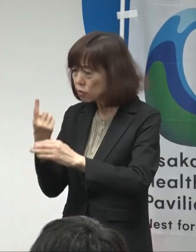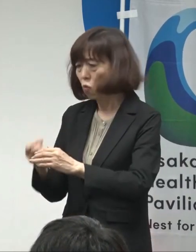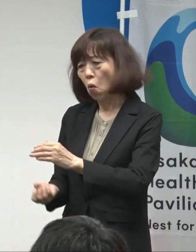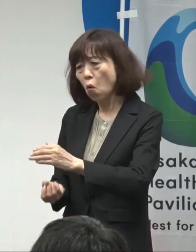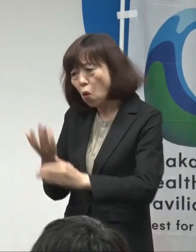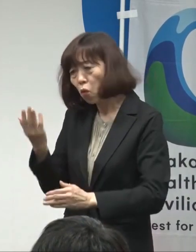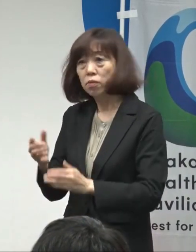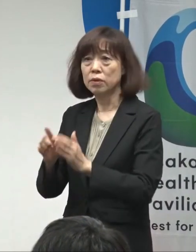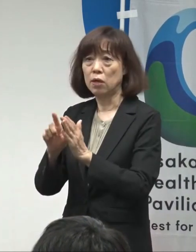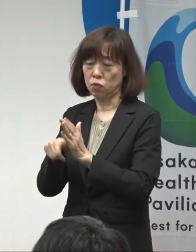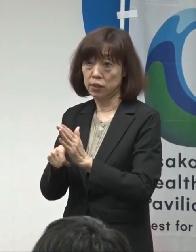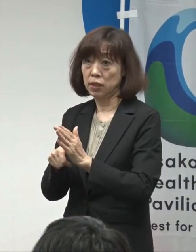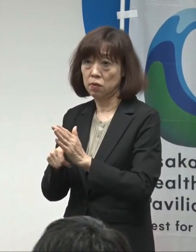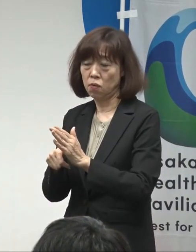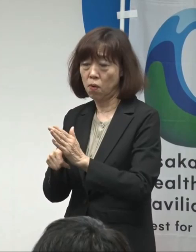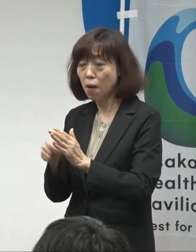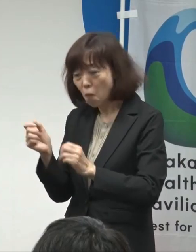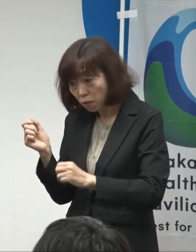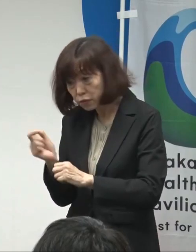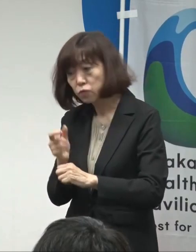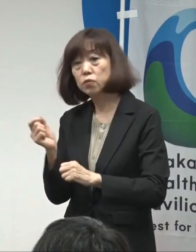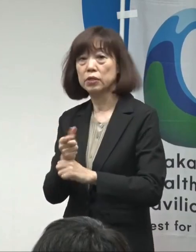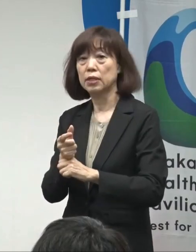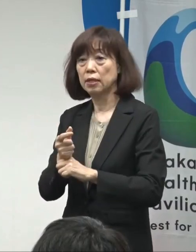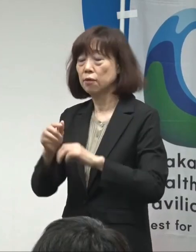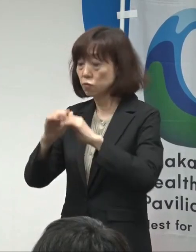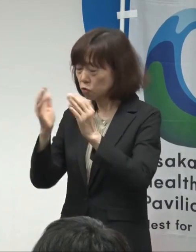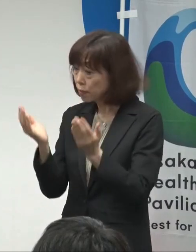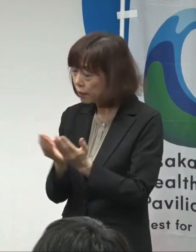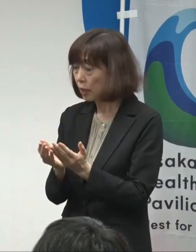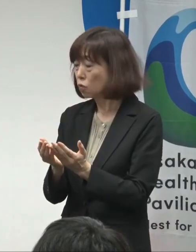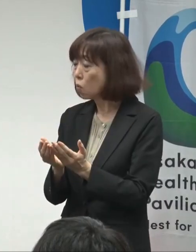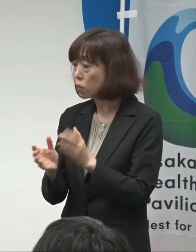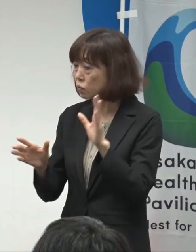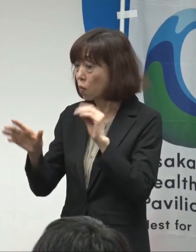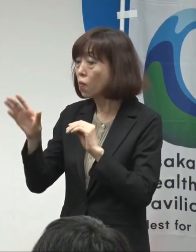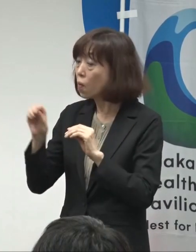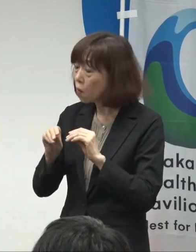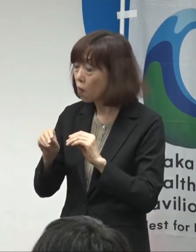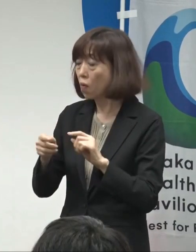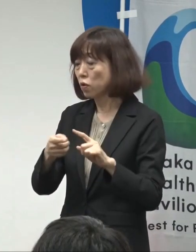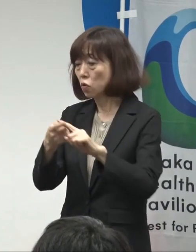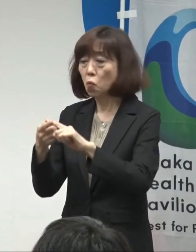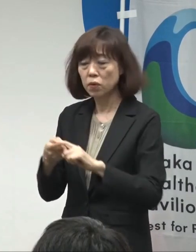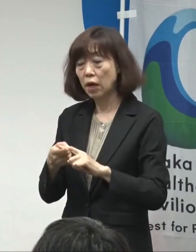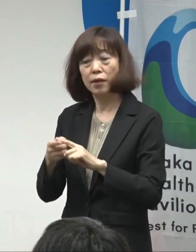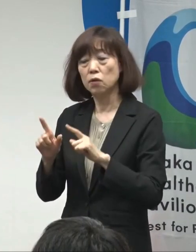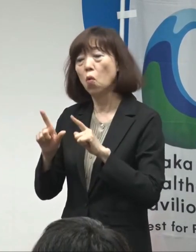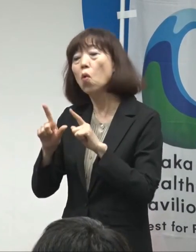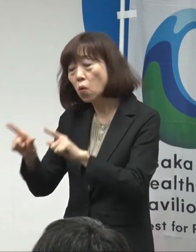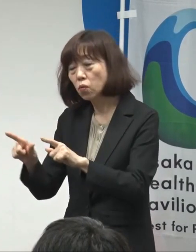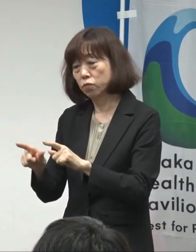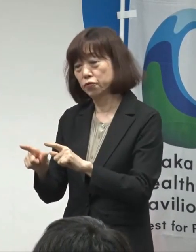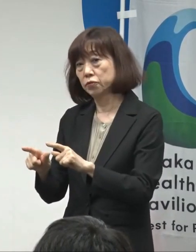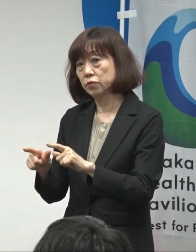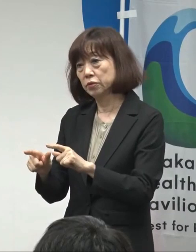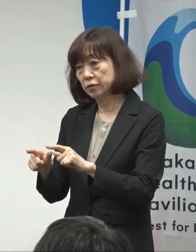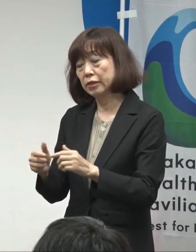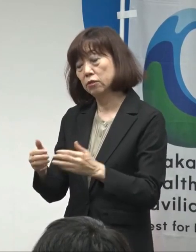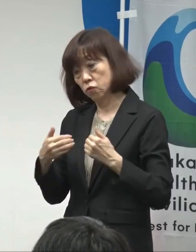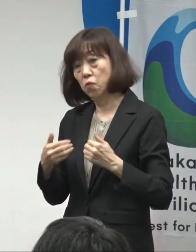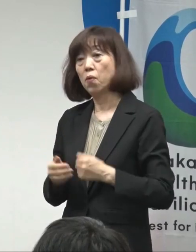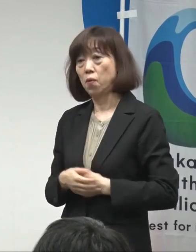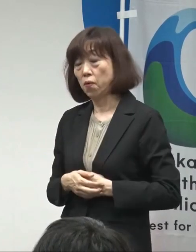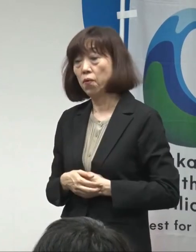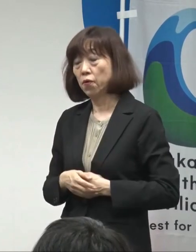はもう速やかに、そしてあの全ての情報をぜひあの協会にあの報告してもらいたいと思います。だから事業者におかれては